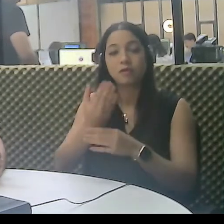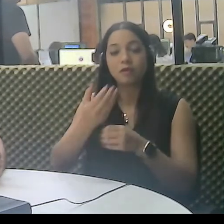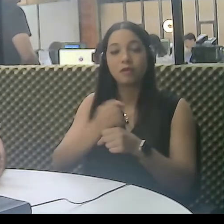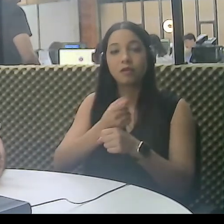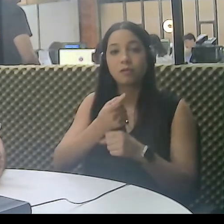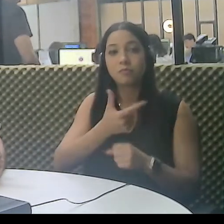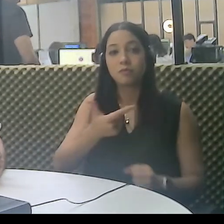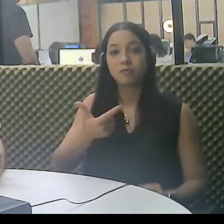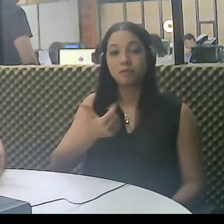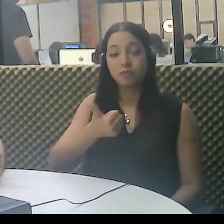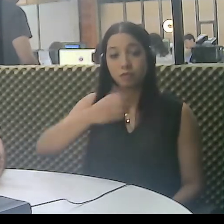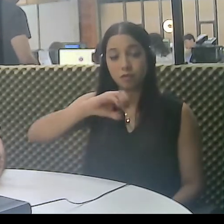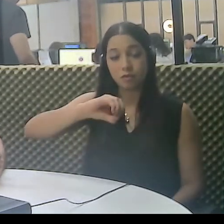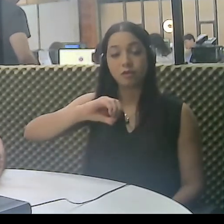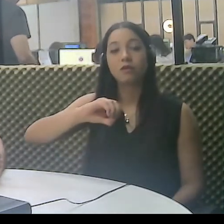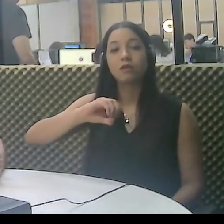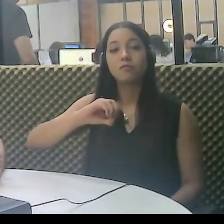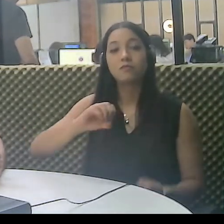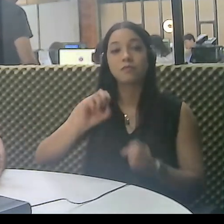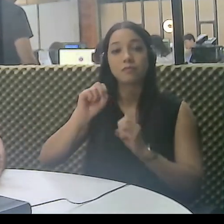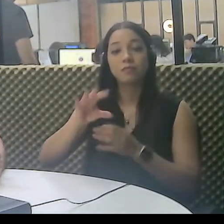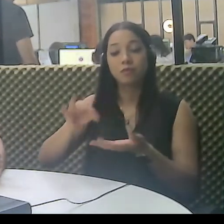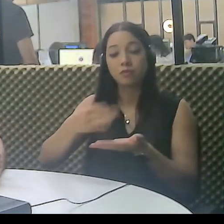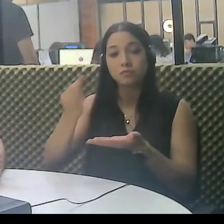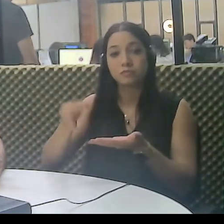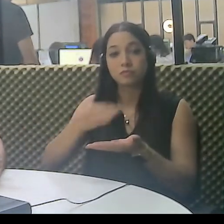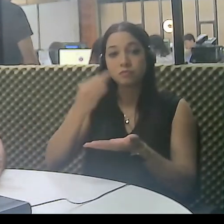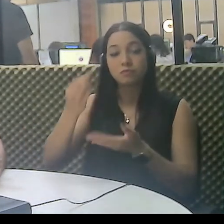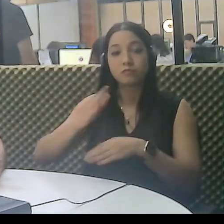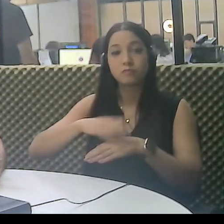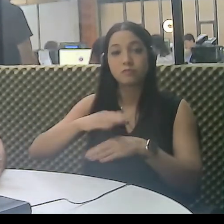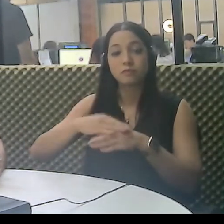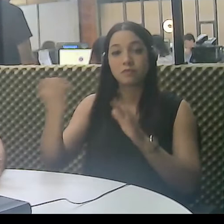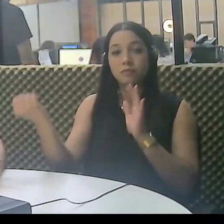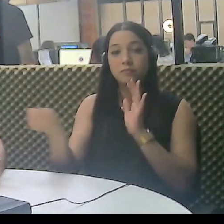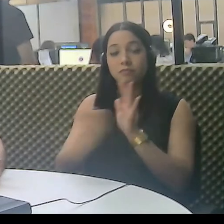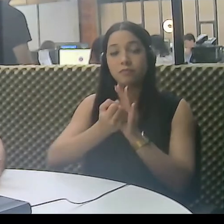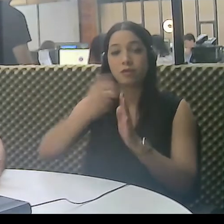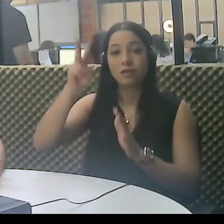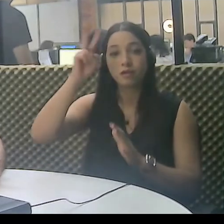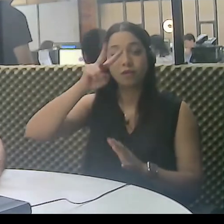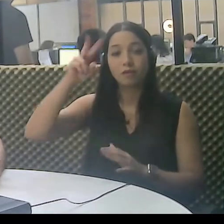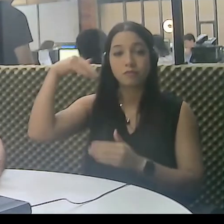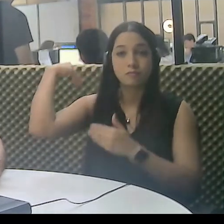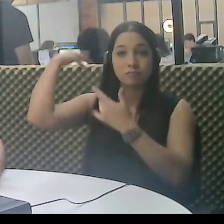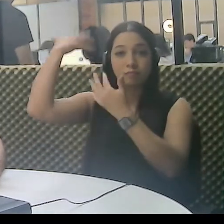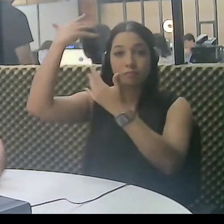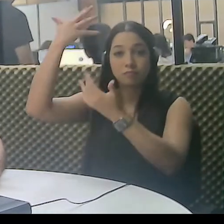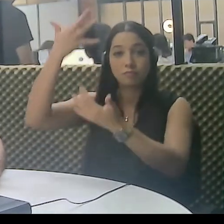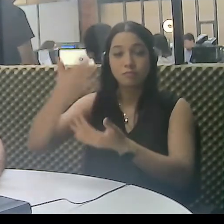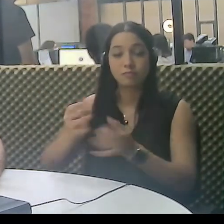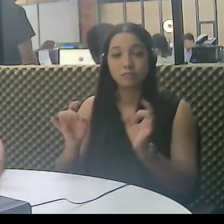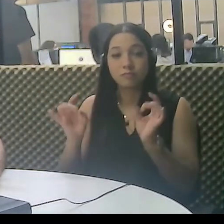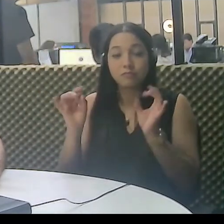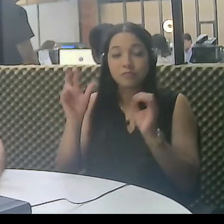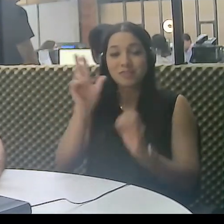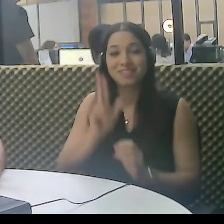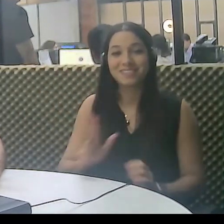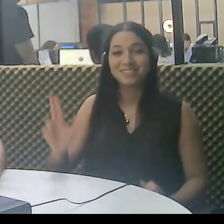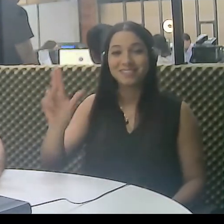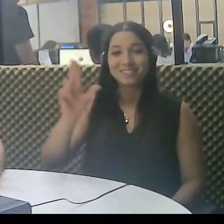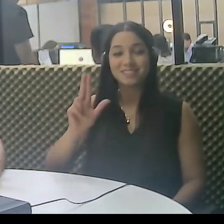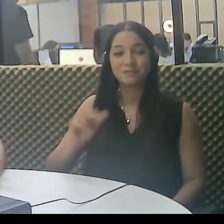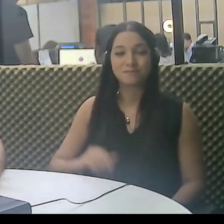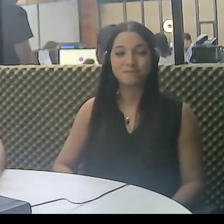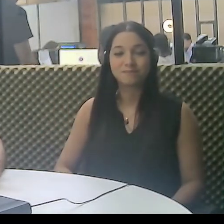na feitura e ensinamentos do bordado através do patrimônio histórico, cultural, material e imaterial de Uberlândia.